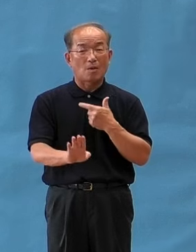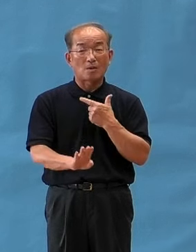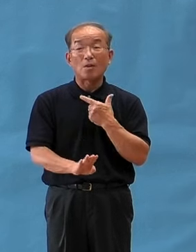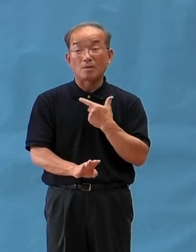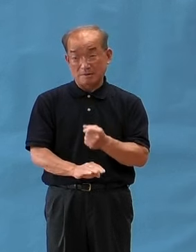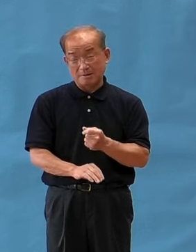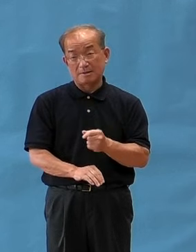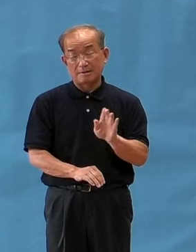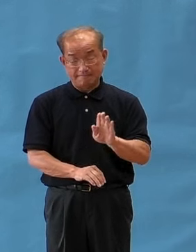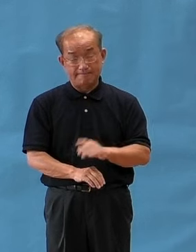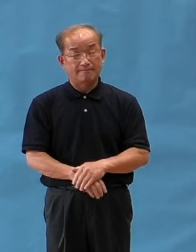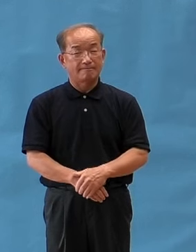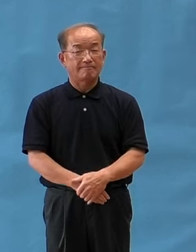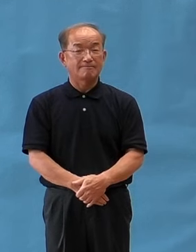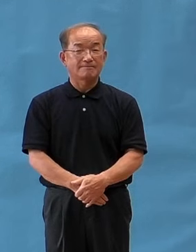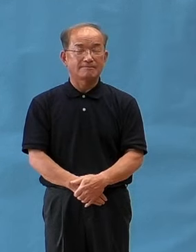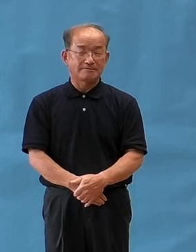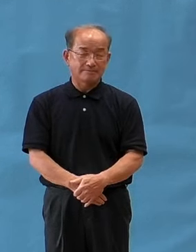うん。